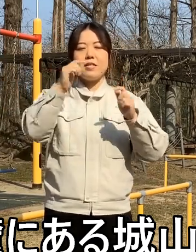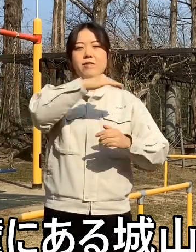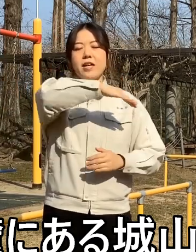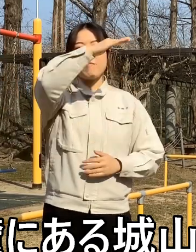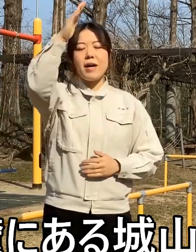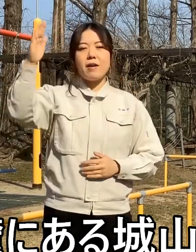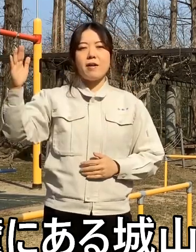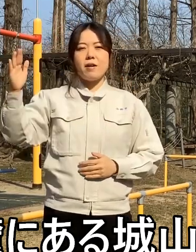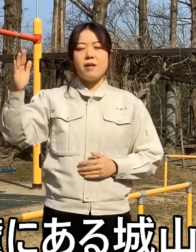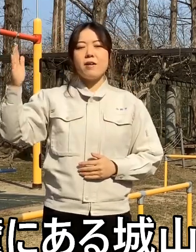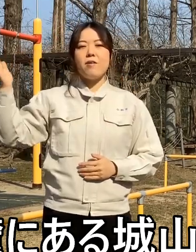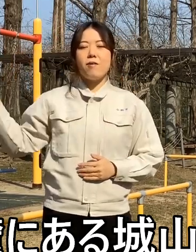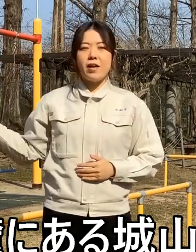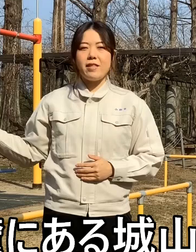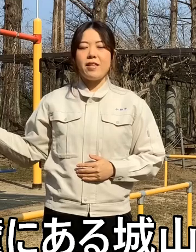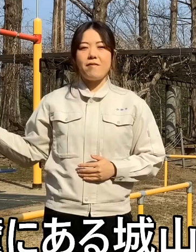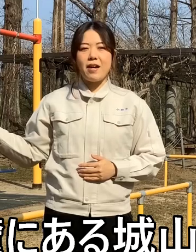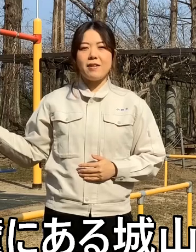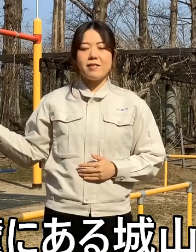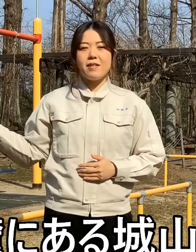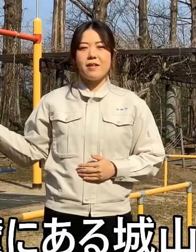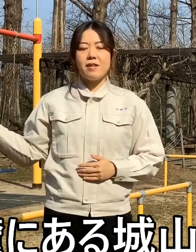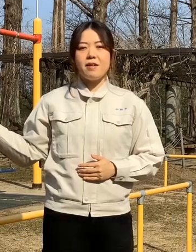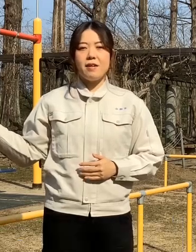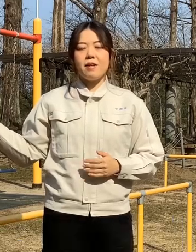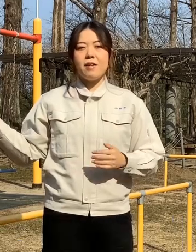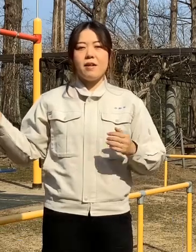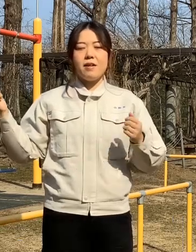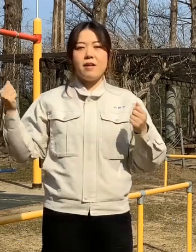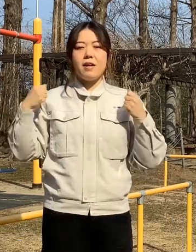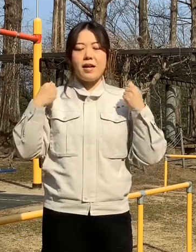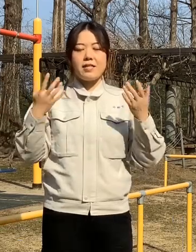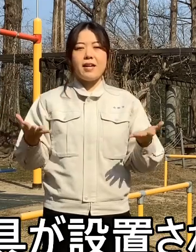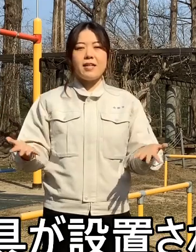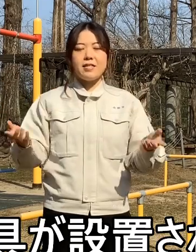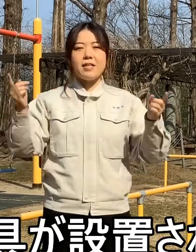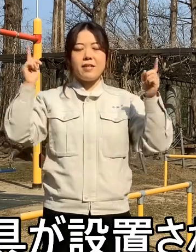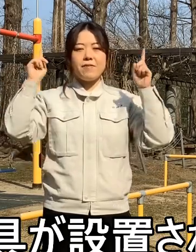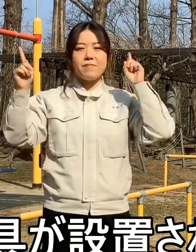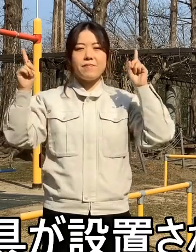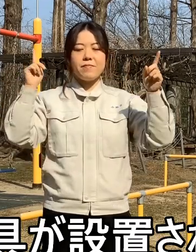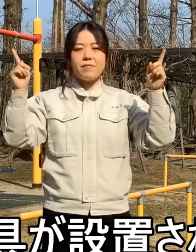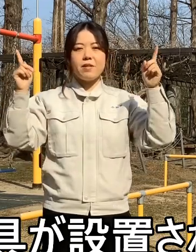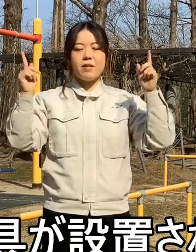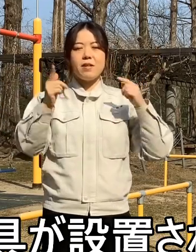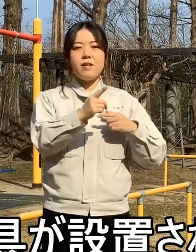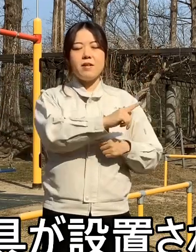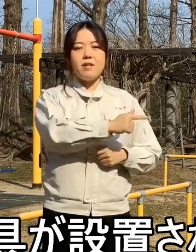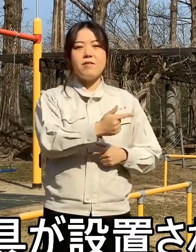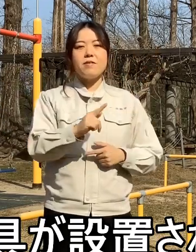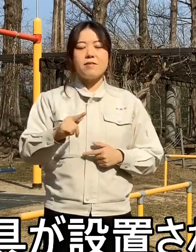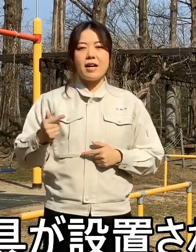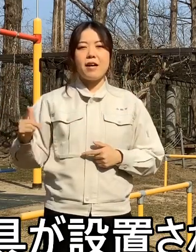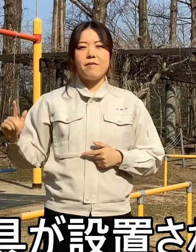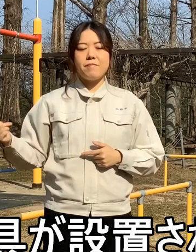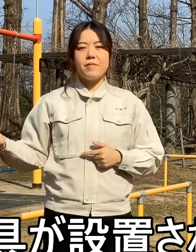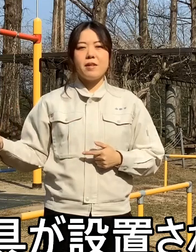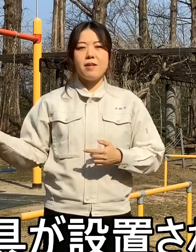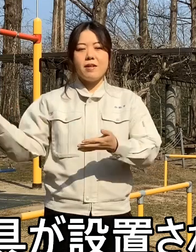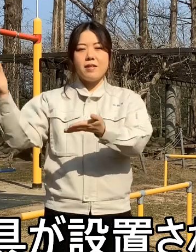白山公園では、新しい遊具が